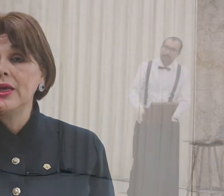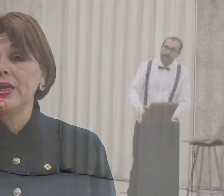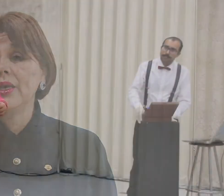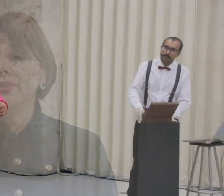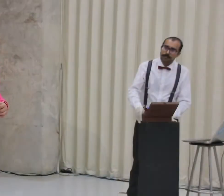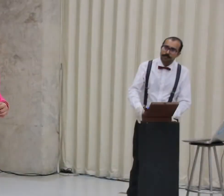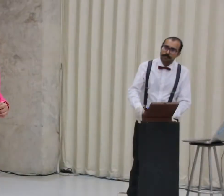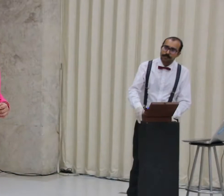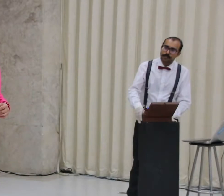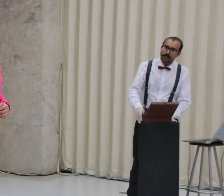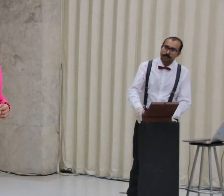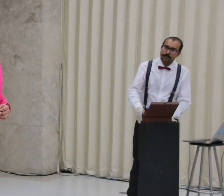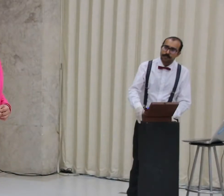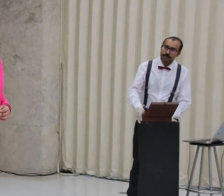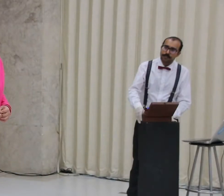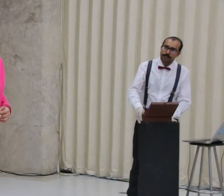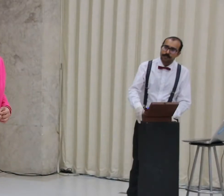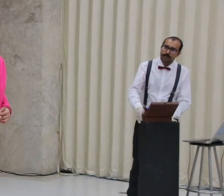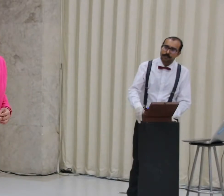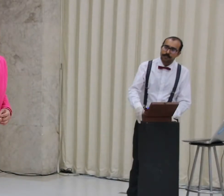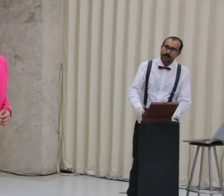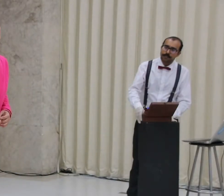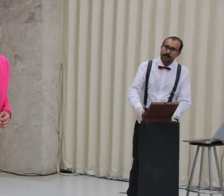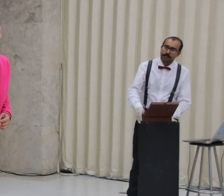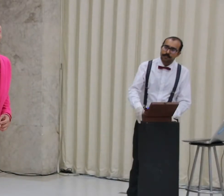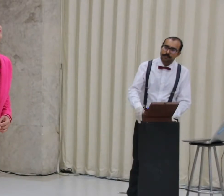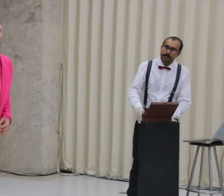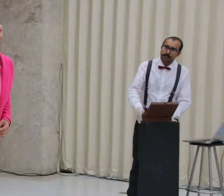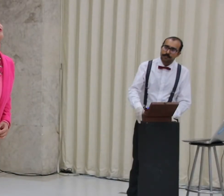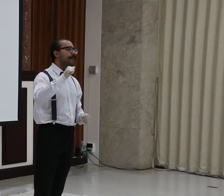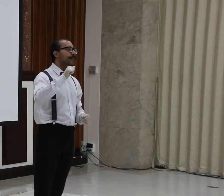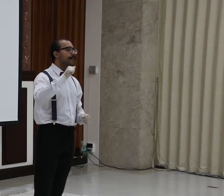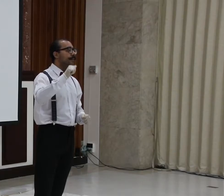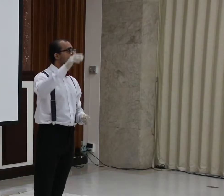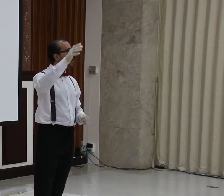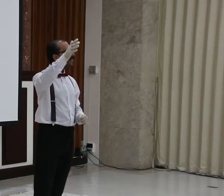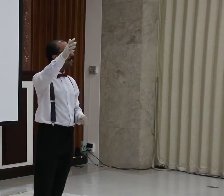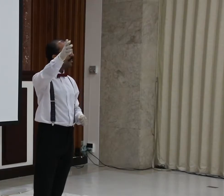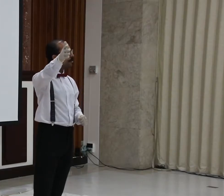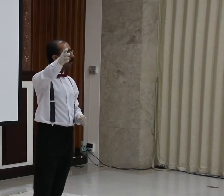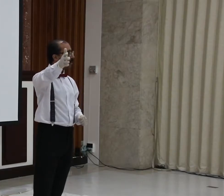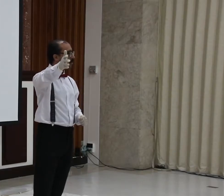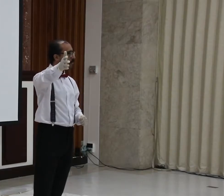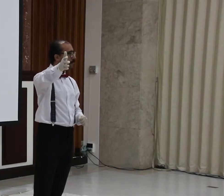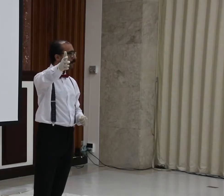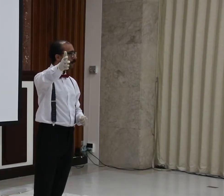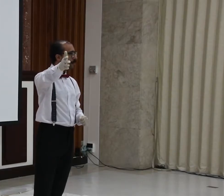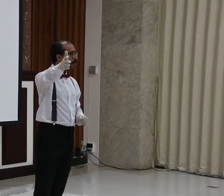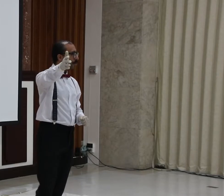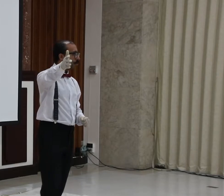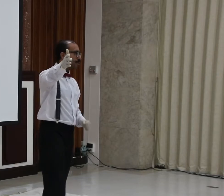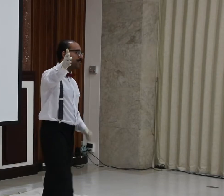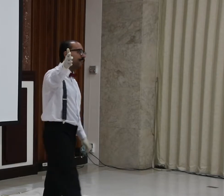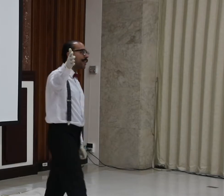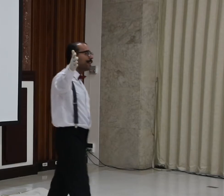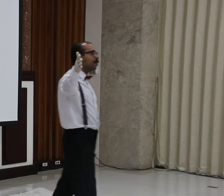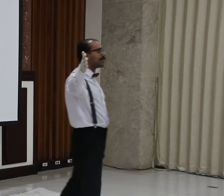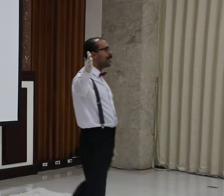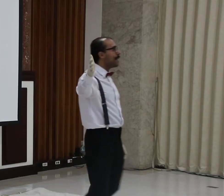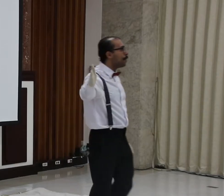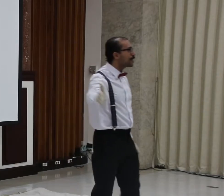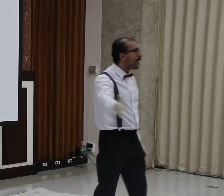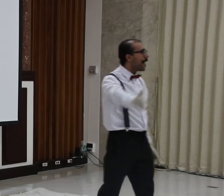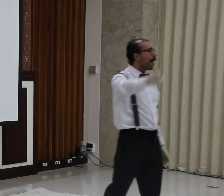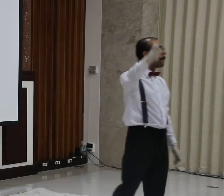Con la representación teatral El Último Round, se desarrolló las diferentes etapas y manifestaciones de la violencia